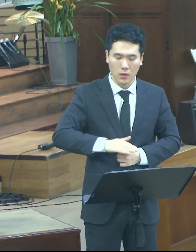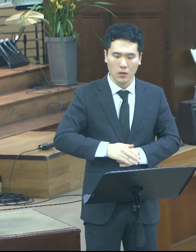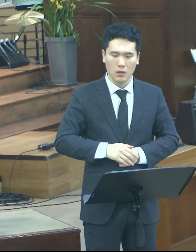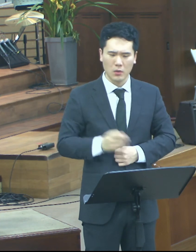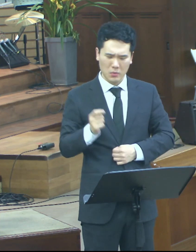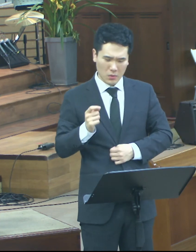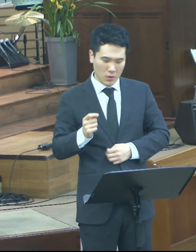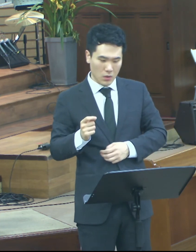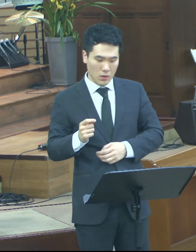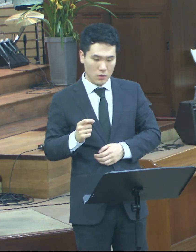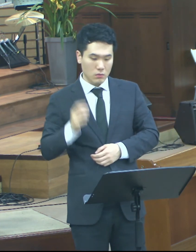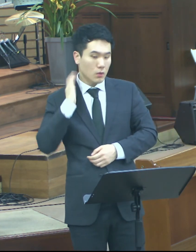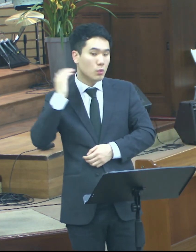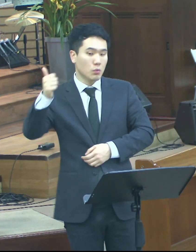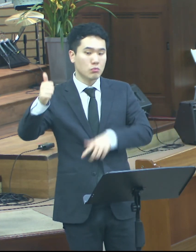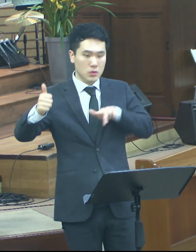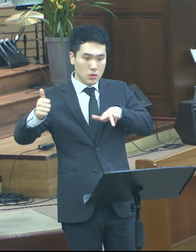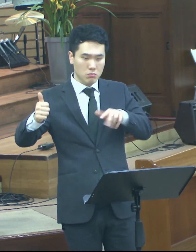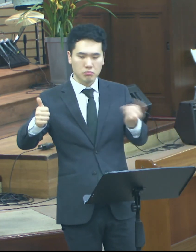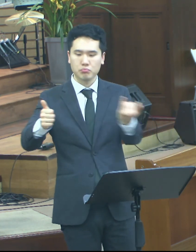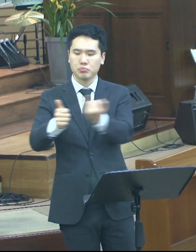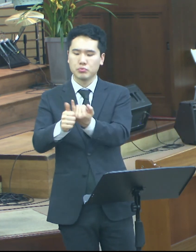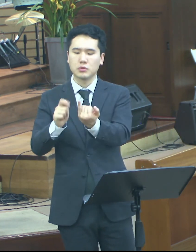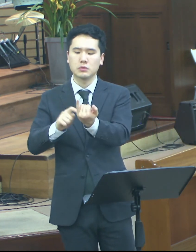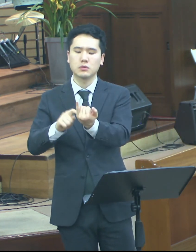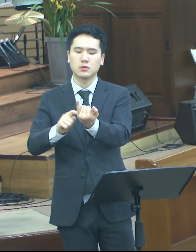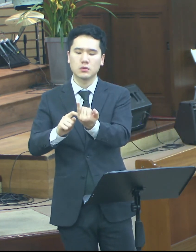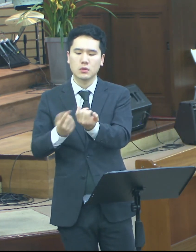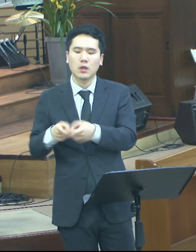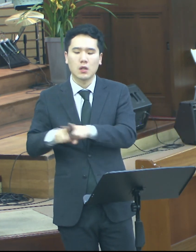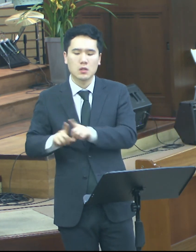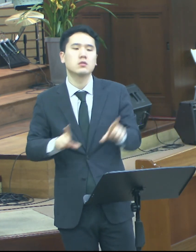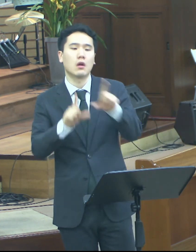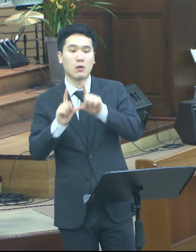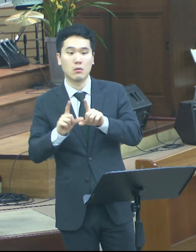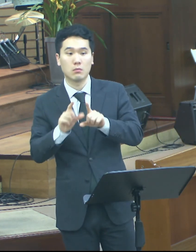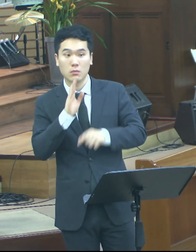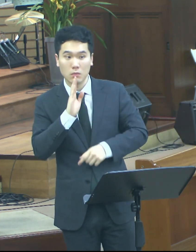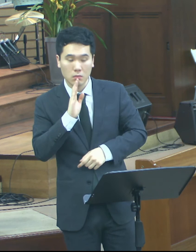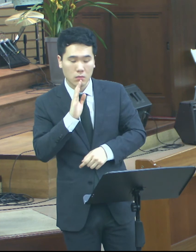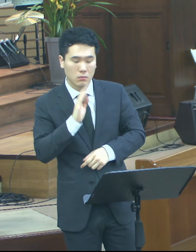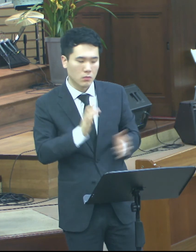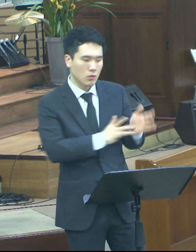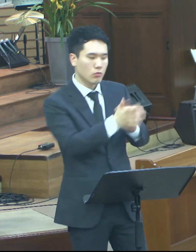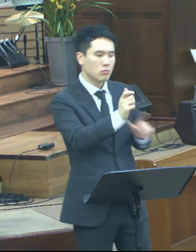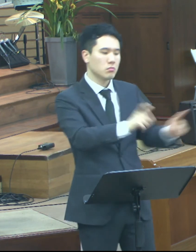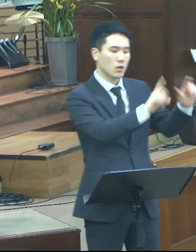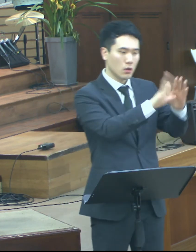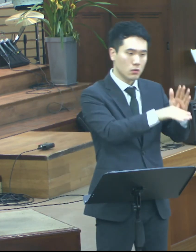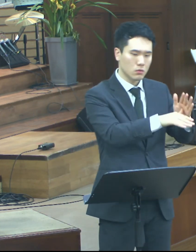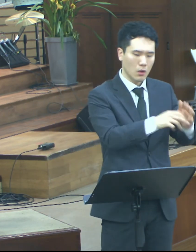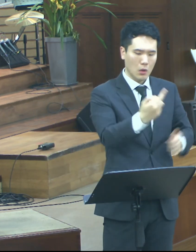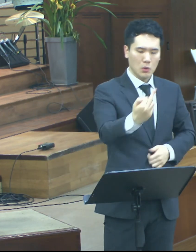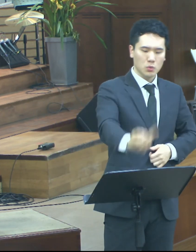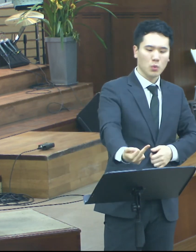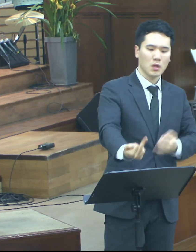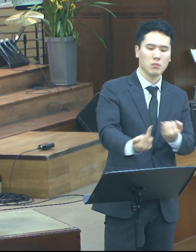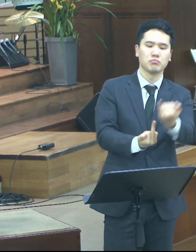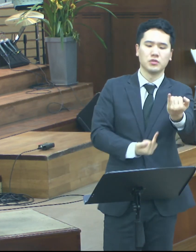살잖아요. 예수님 시대에는 동생의 부인을 뺏어서 살았어요. 그리고 남의 다른